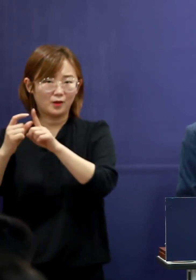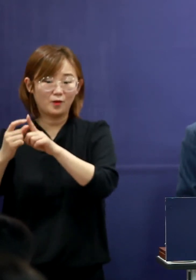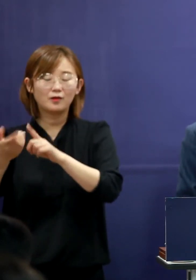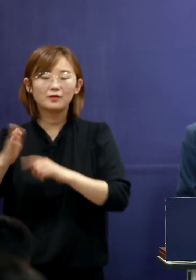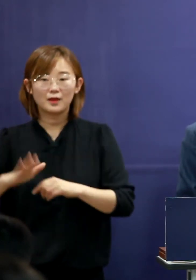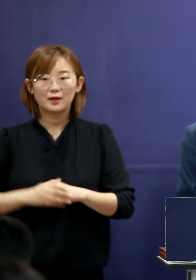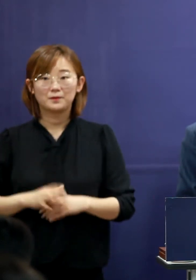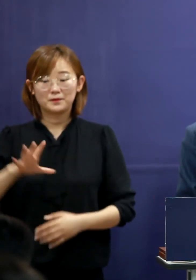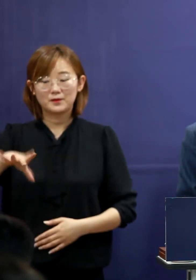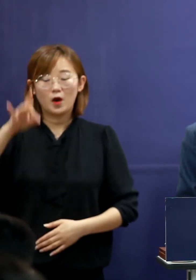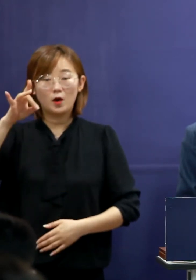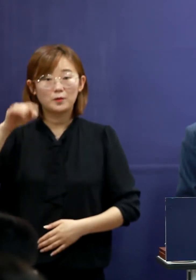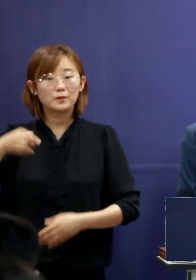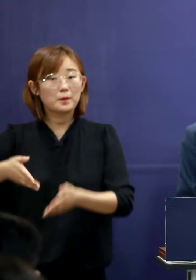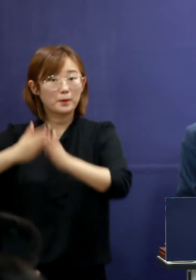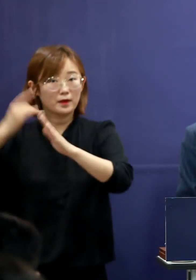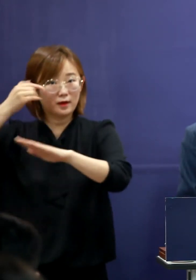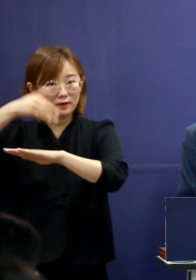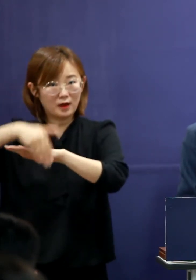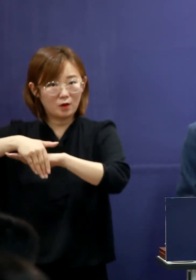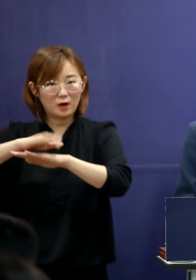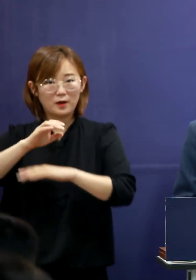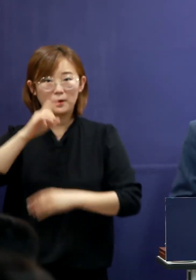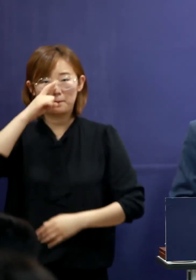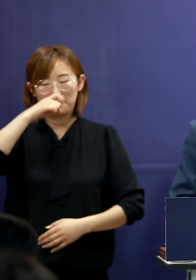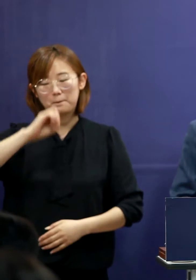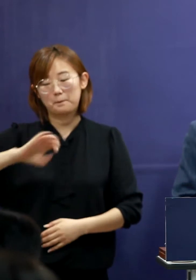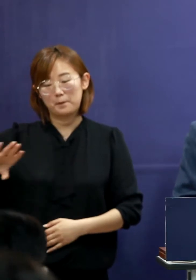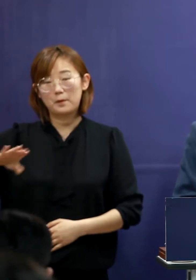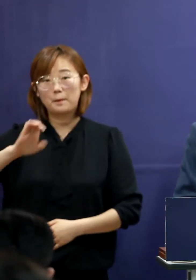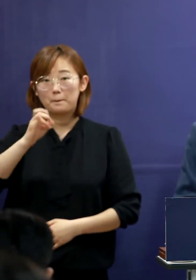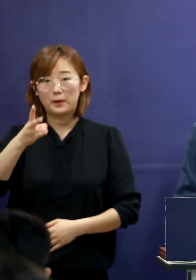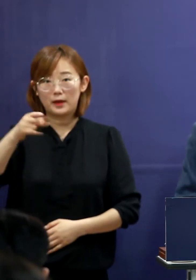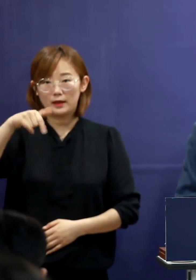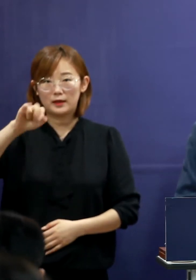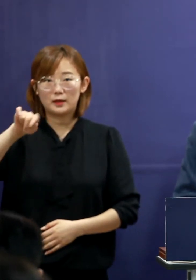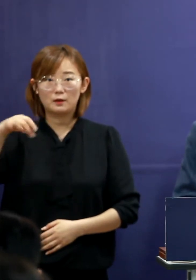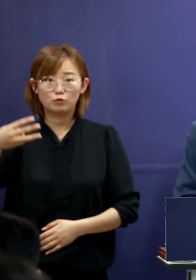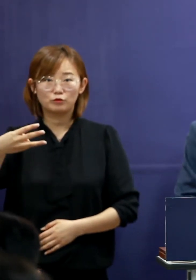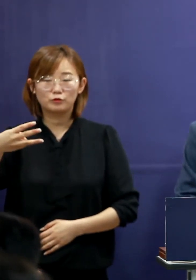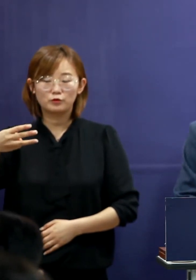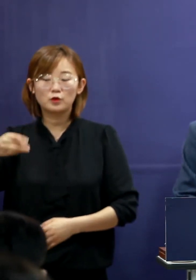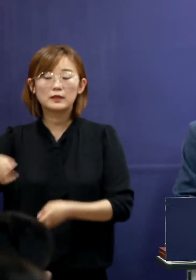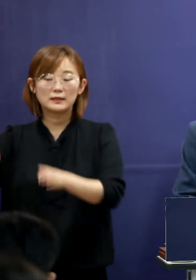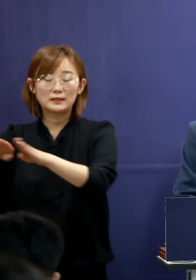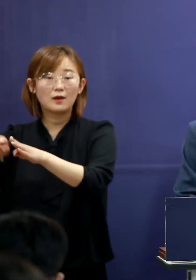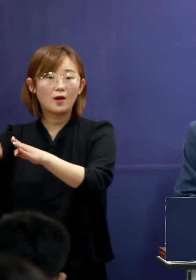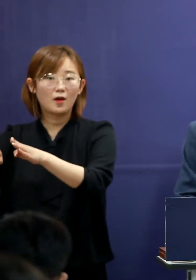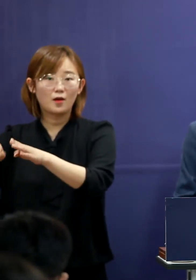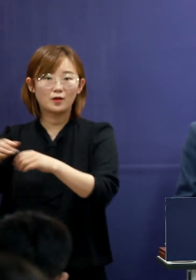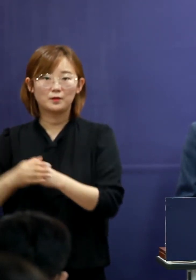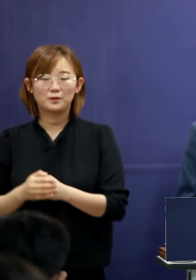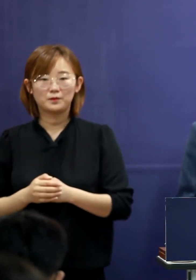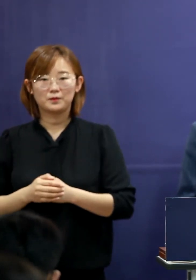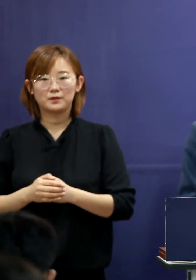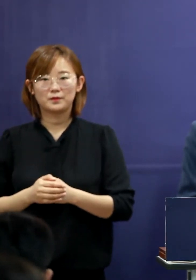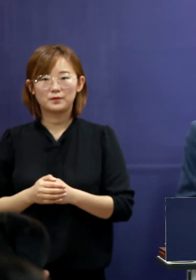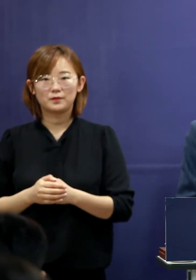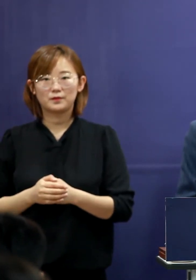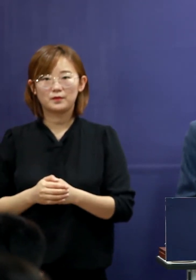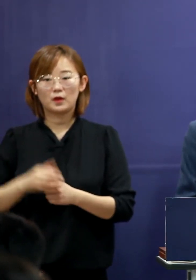시설을, 그거를 지금 공모를 통해서 지금 전동 쪽으로 이제 옮기려고 하시는 것